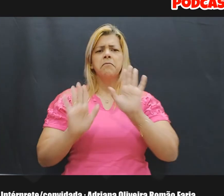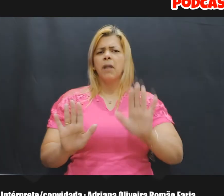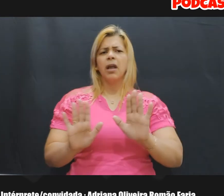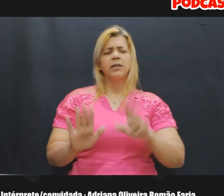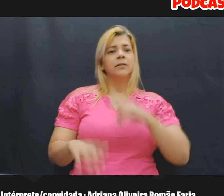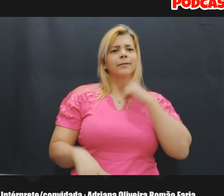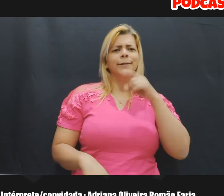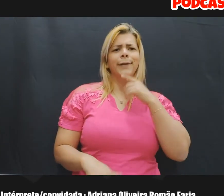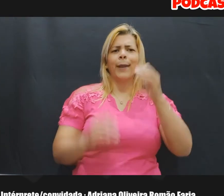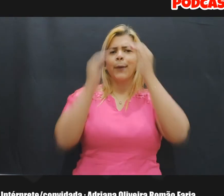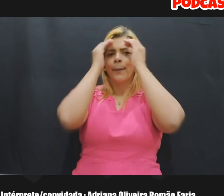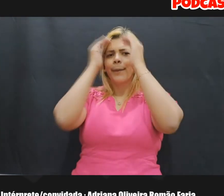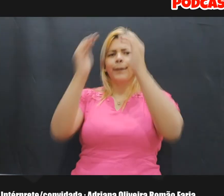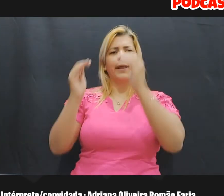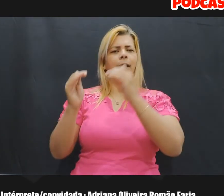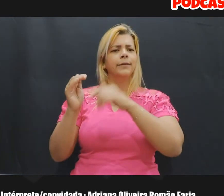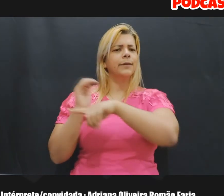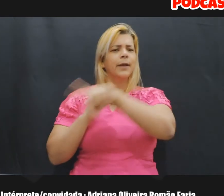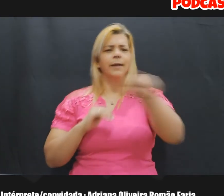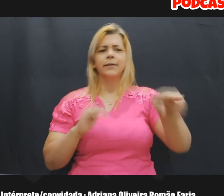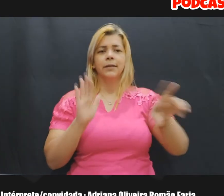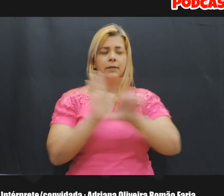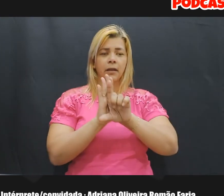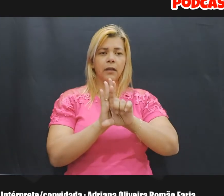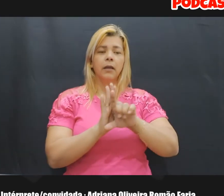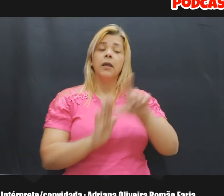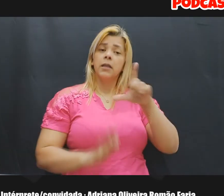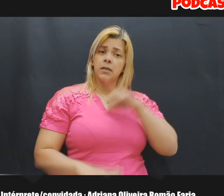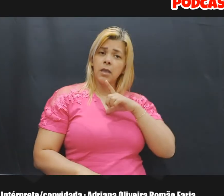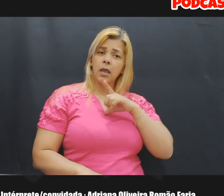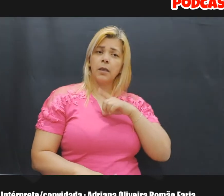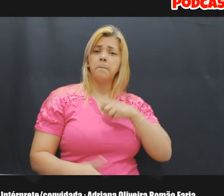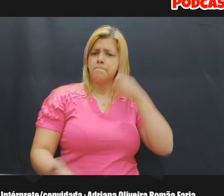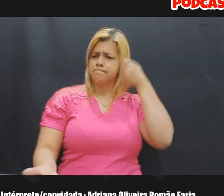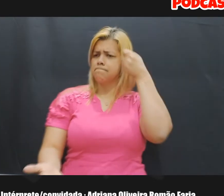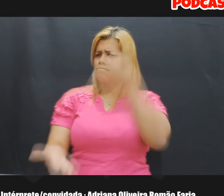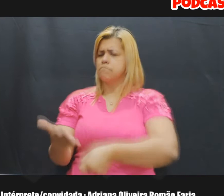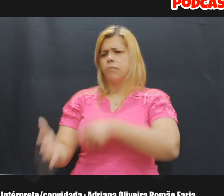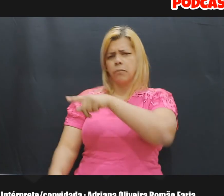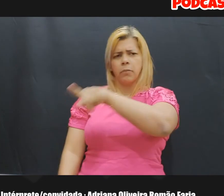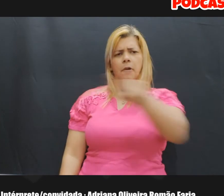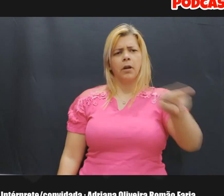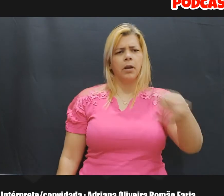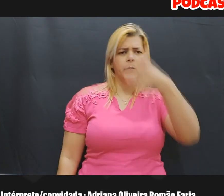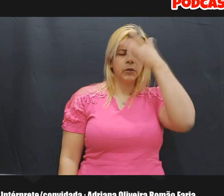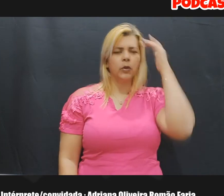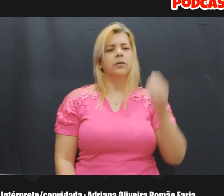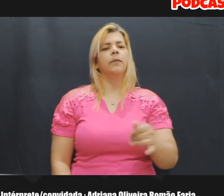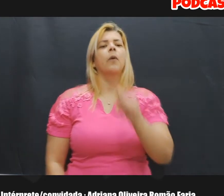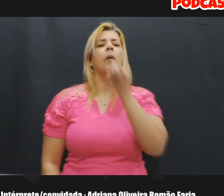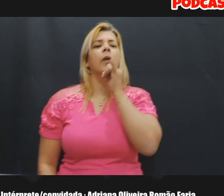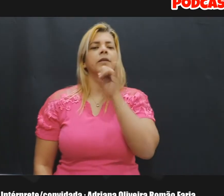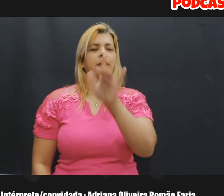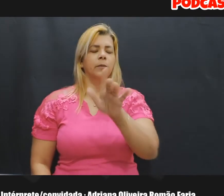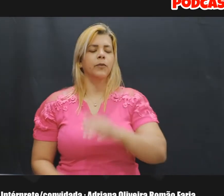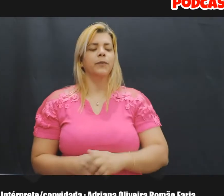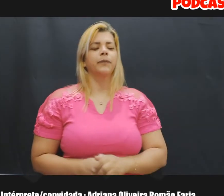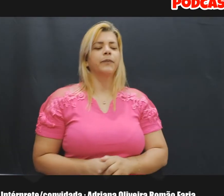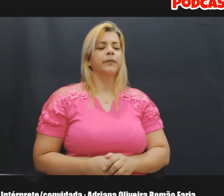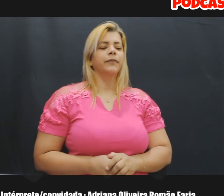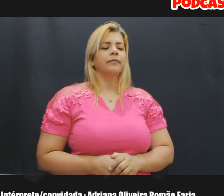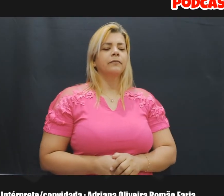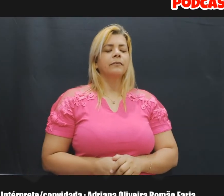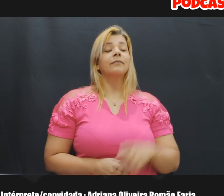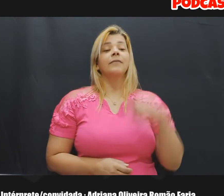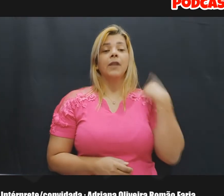muito cumprimento da lei, né? Existe alguma penalização para aqueles que não cumprem? Porque, por exemplo, um adendo. Nós,